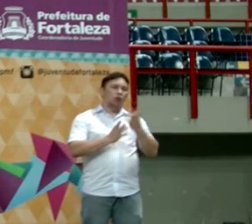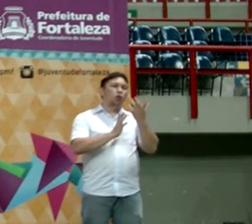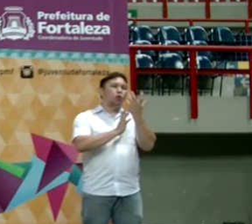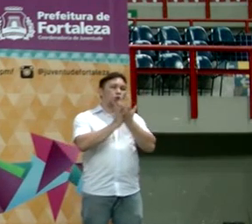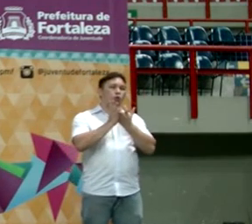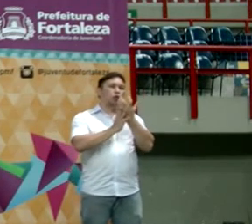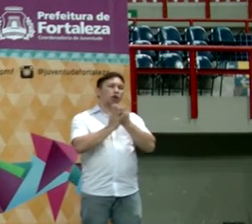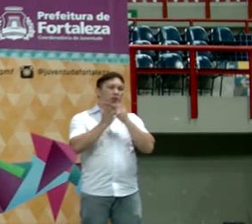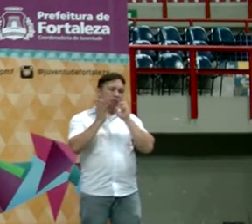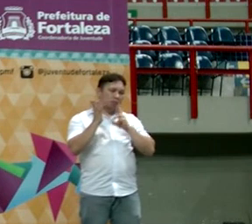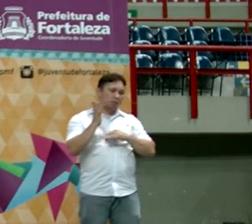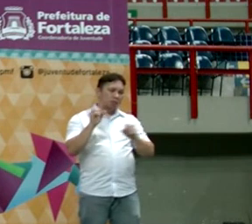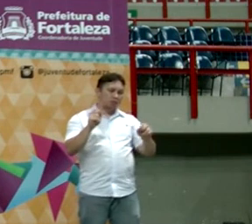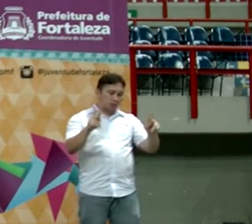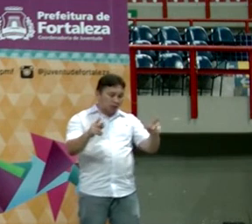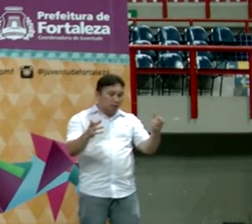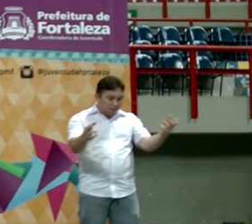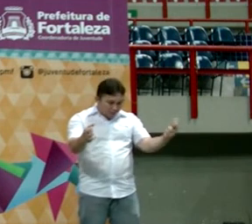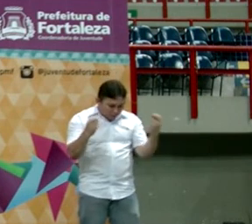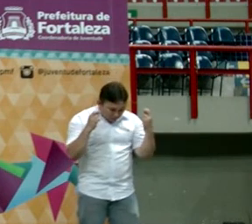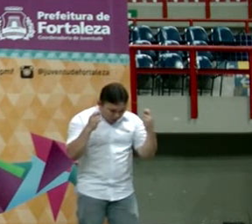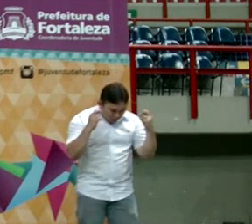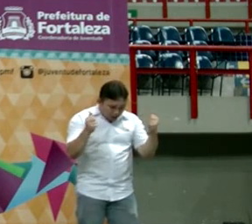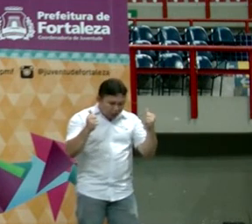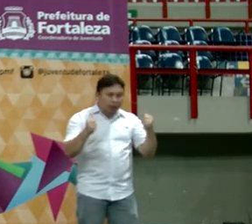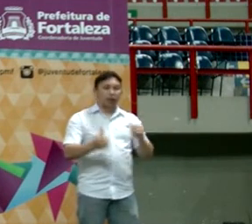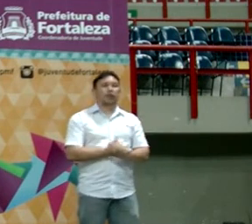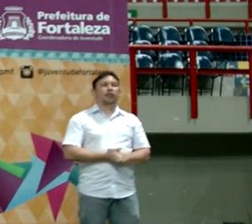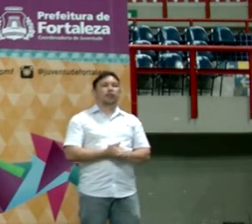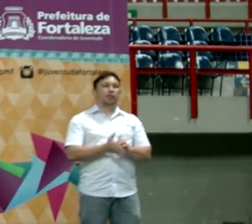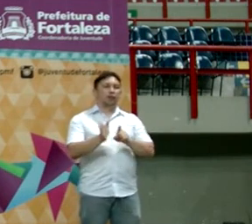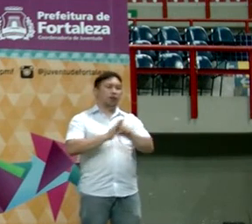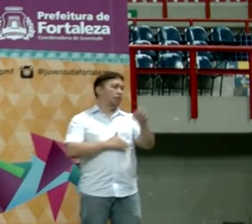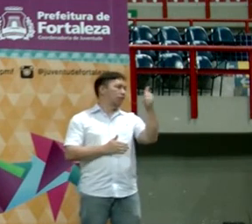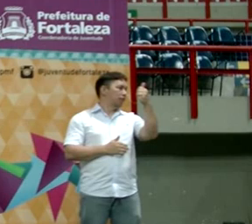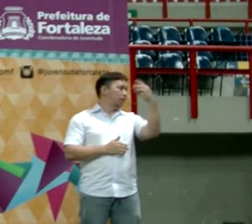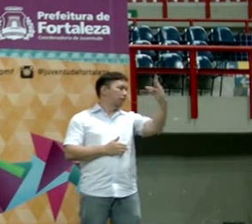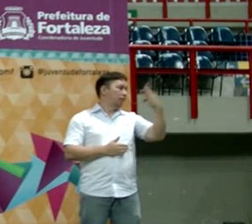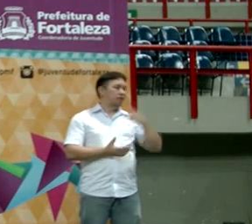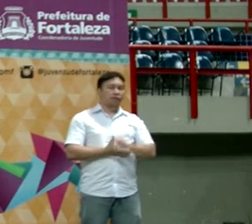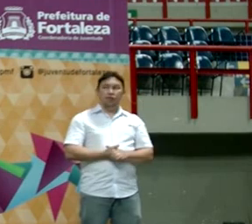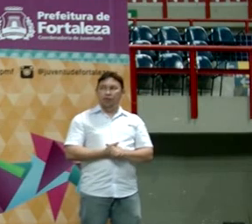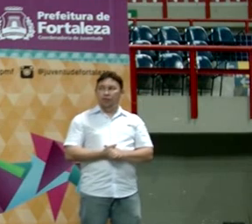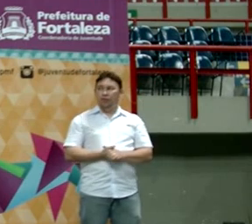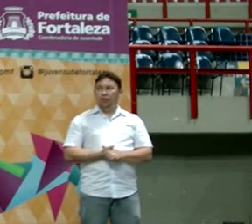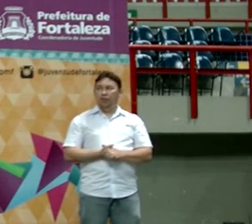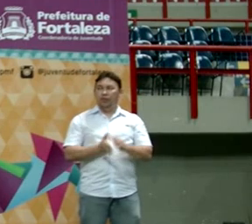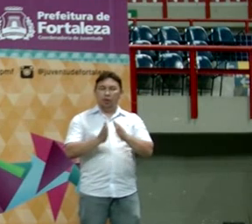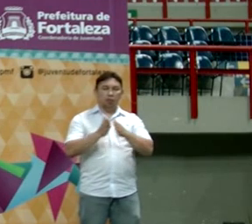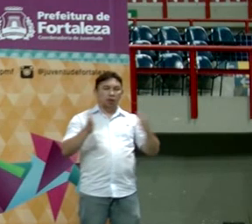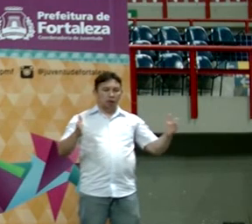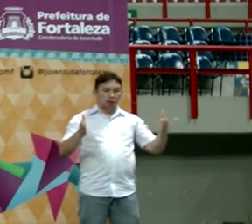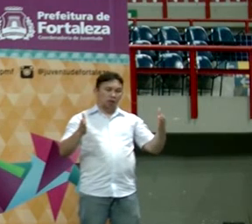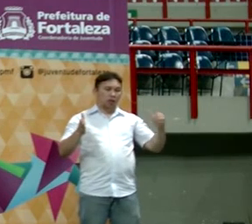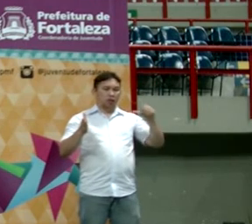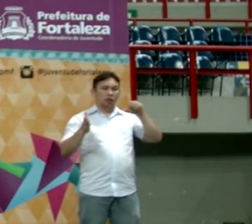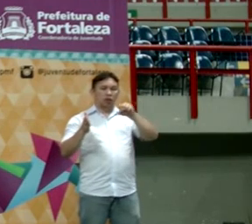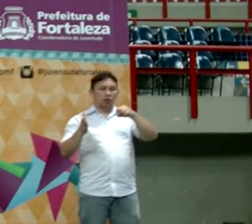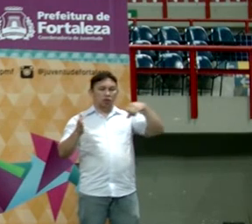ok. Pode confiar, vai dar certo. Vamos aqui a 13. A partir de 89,